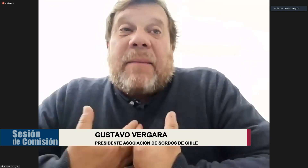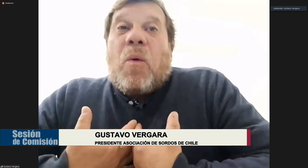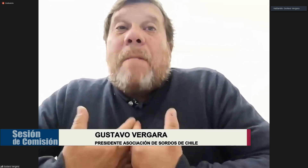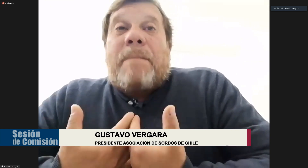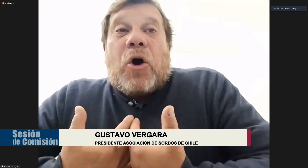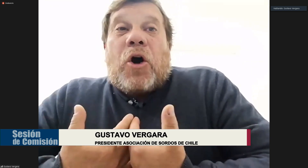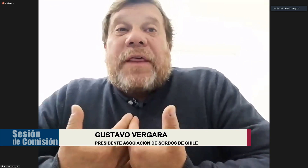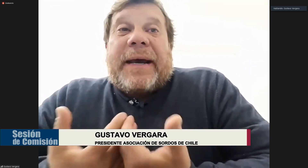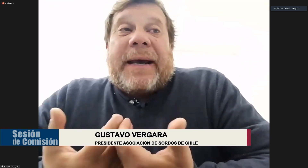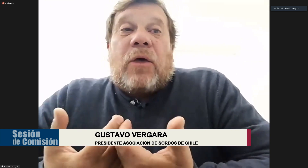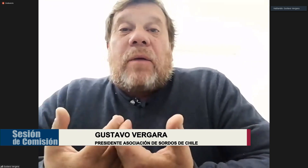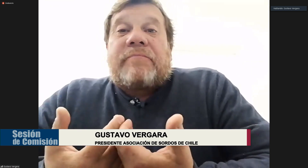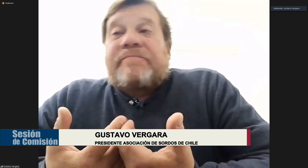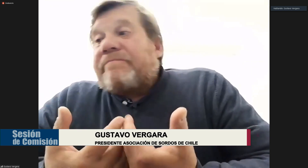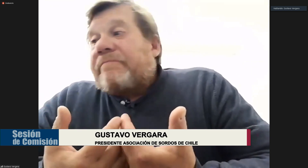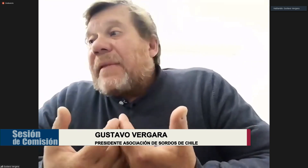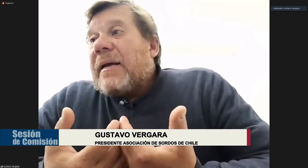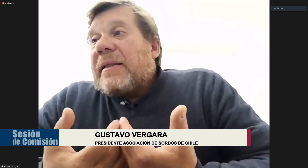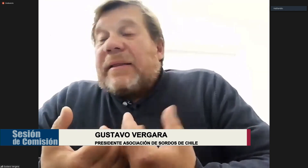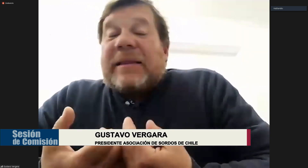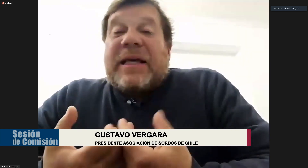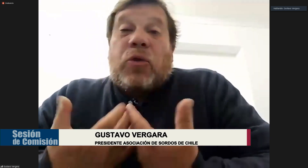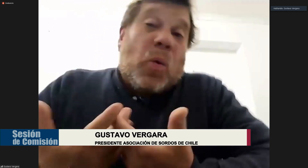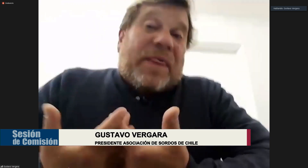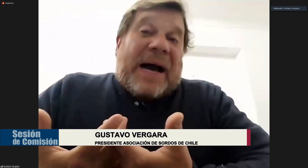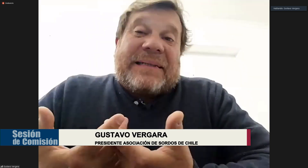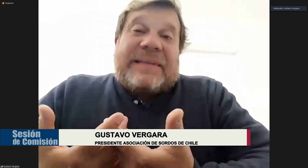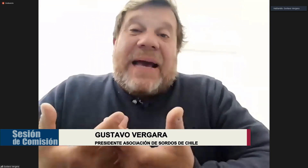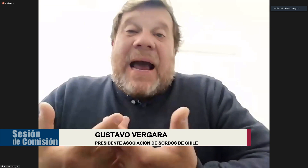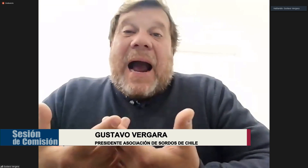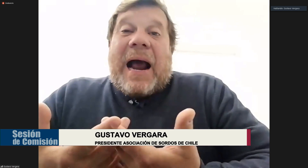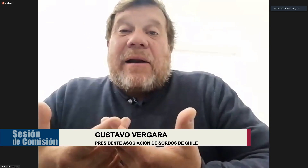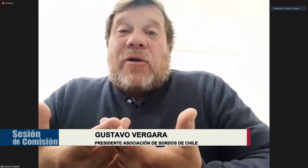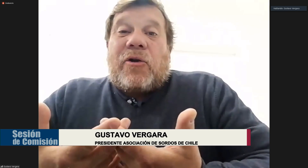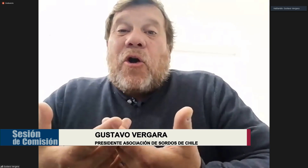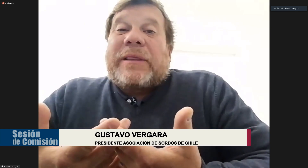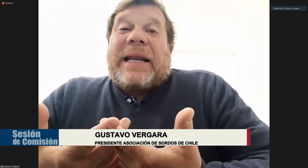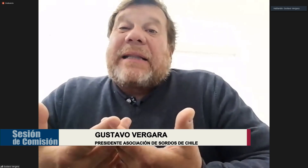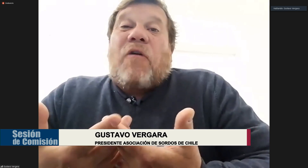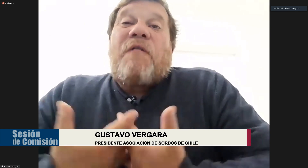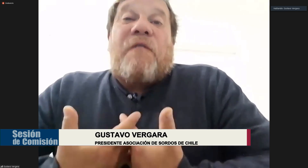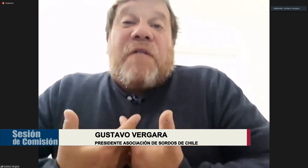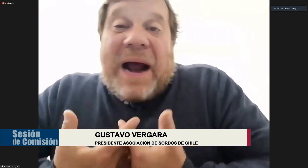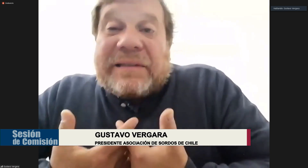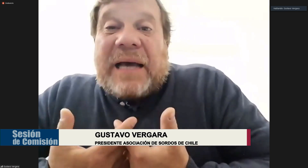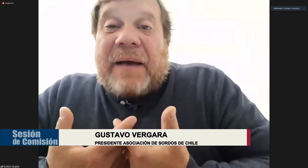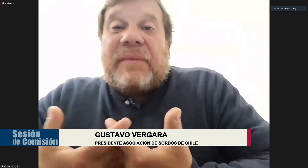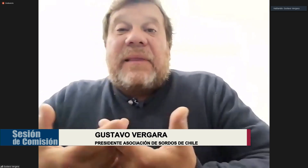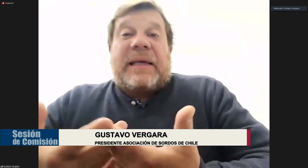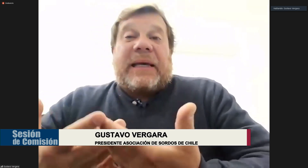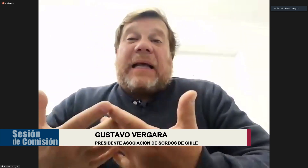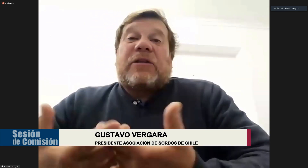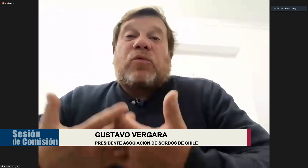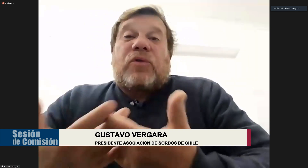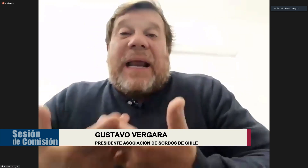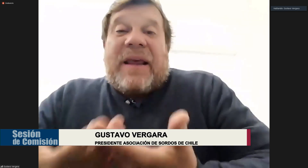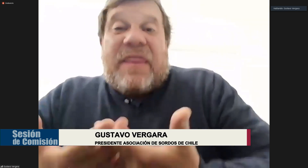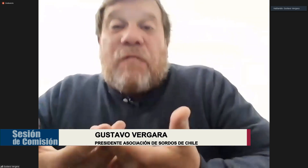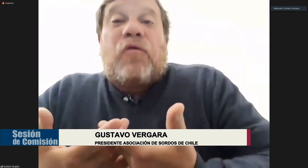un poco de duda al no tener confianza de que la institucionalidad